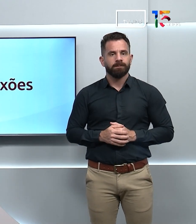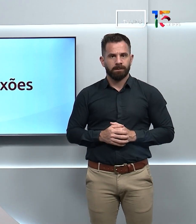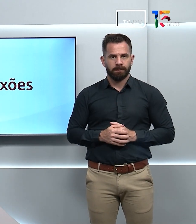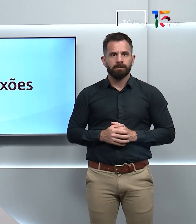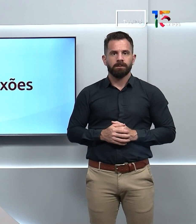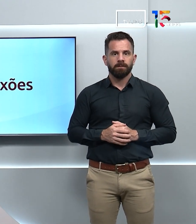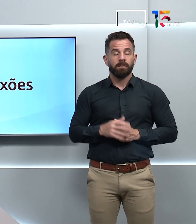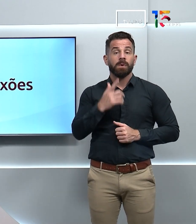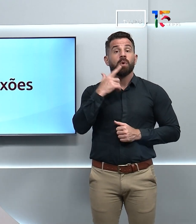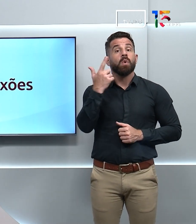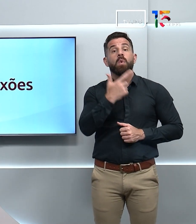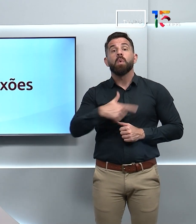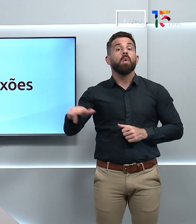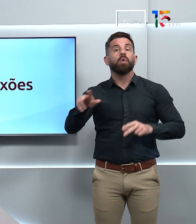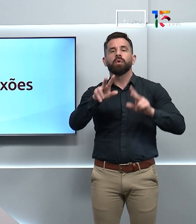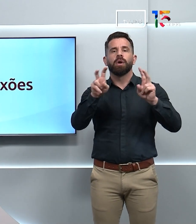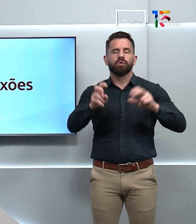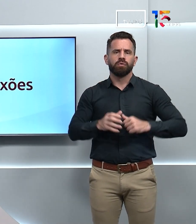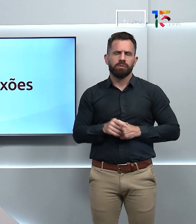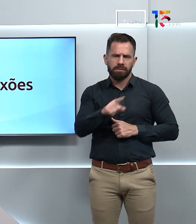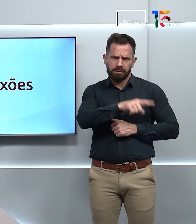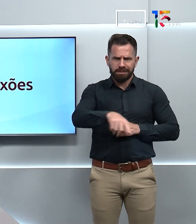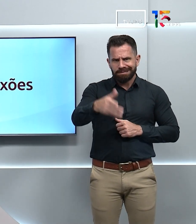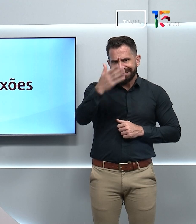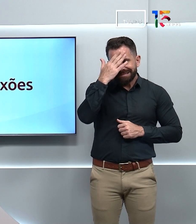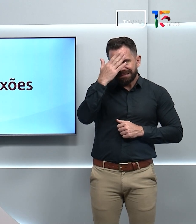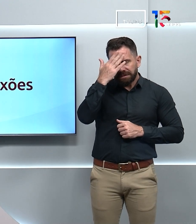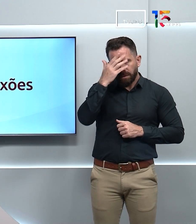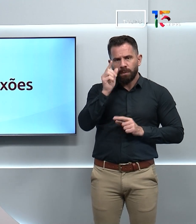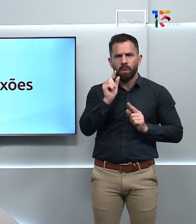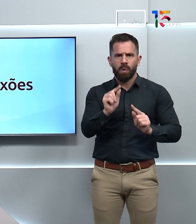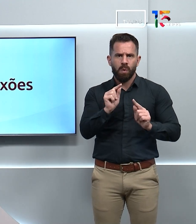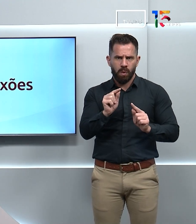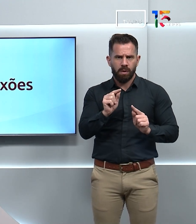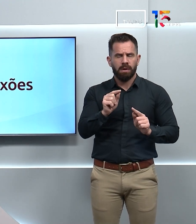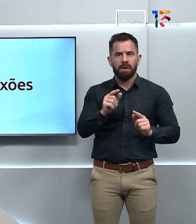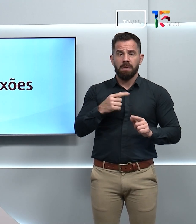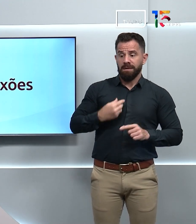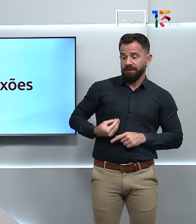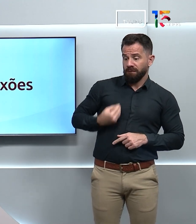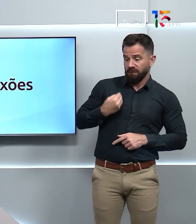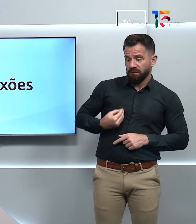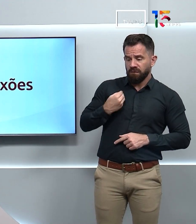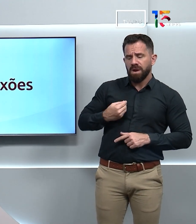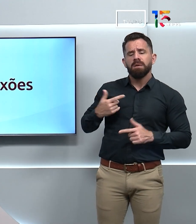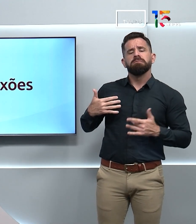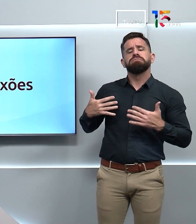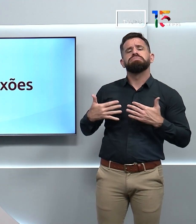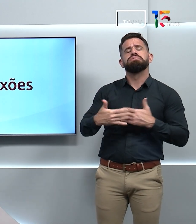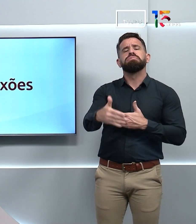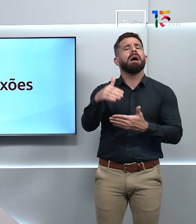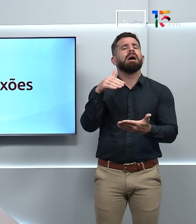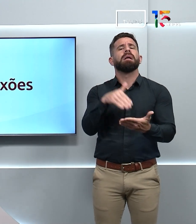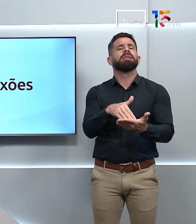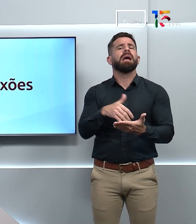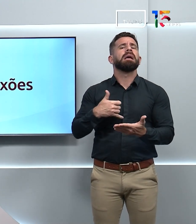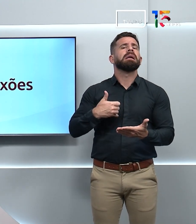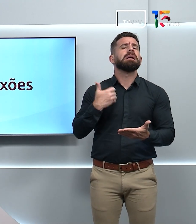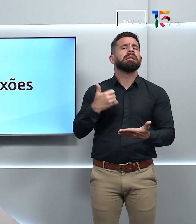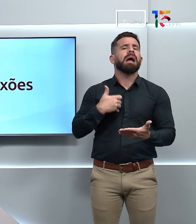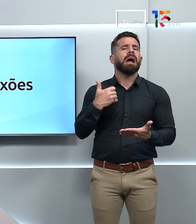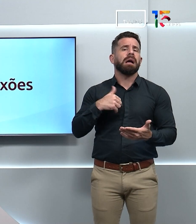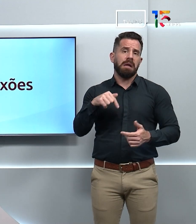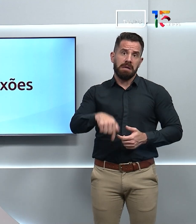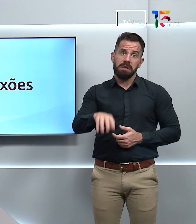Mudando de assunto, você sabia que a expectativa de vida dos brasileiros aumentou quase 77